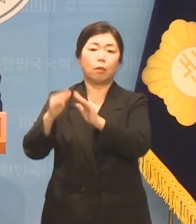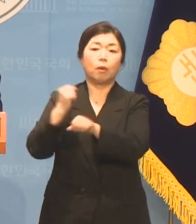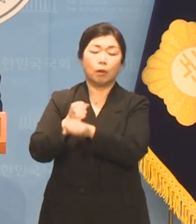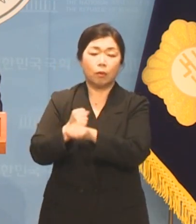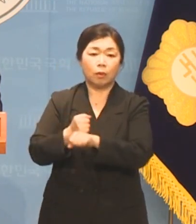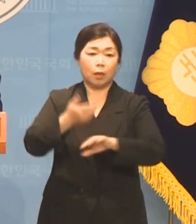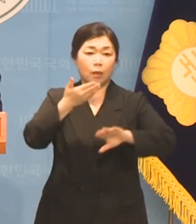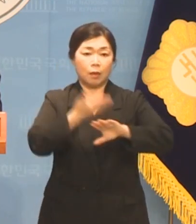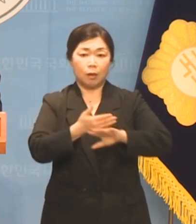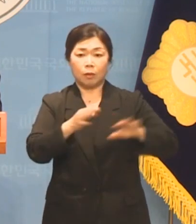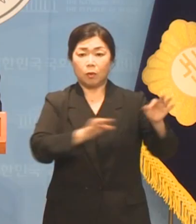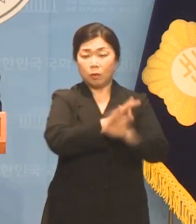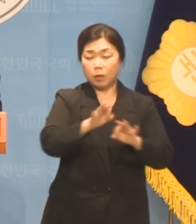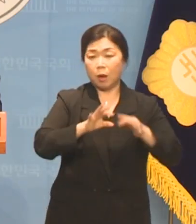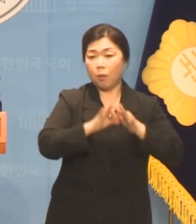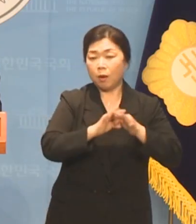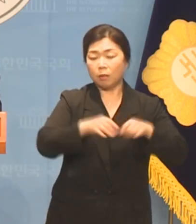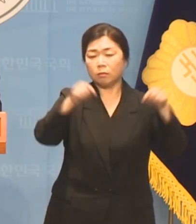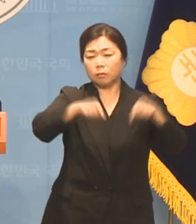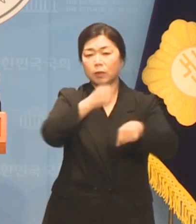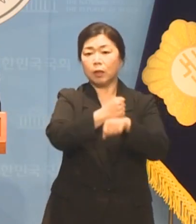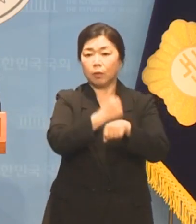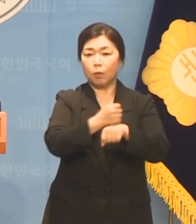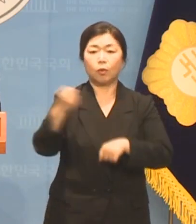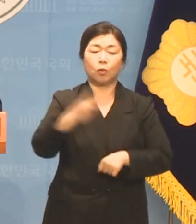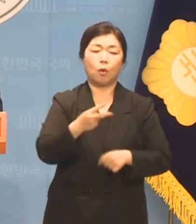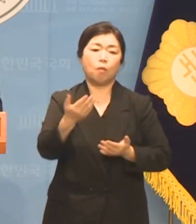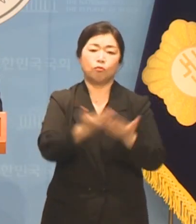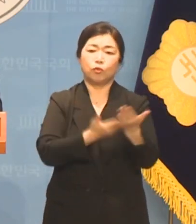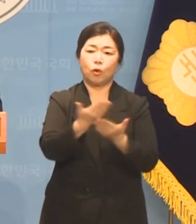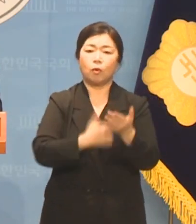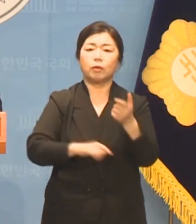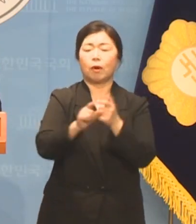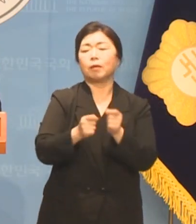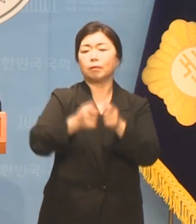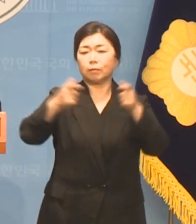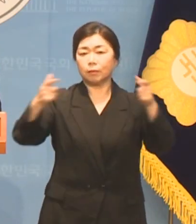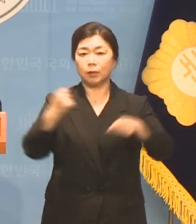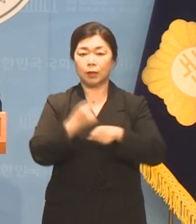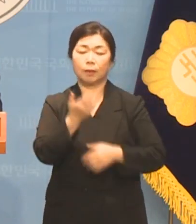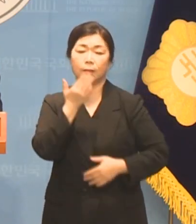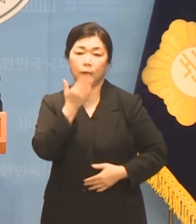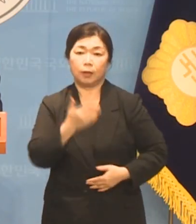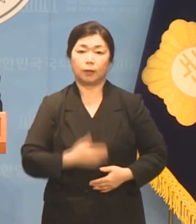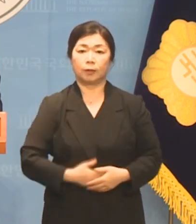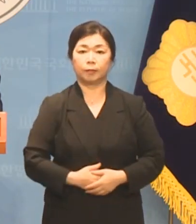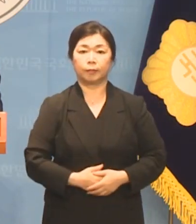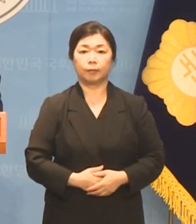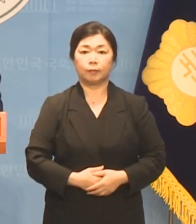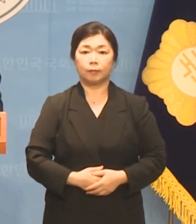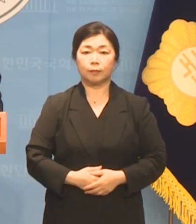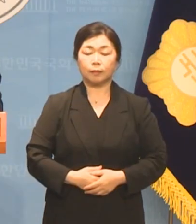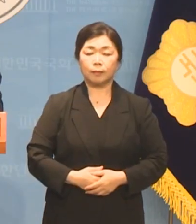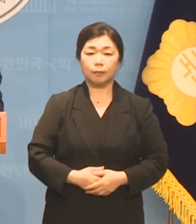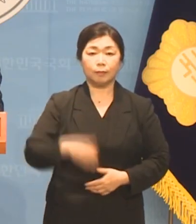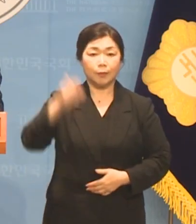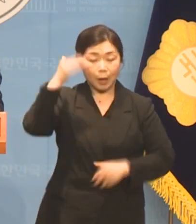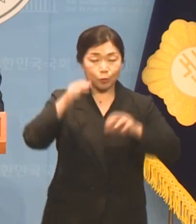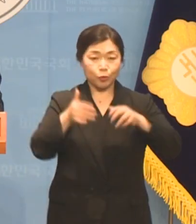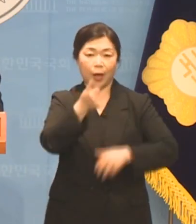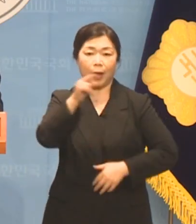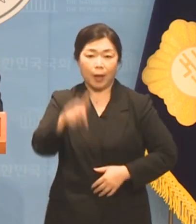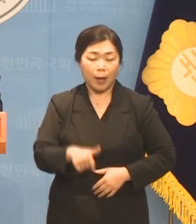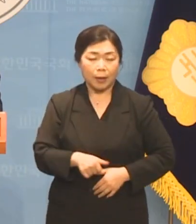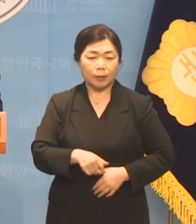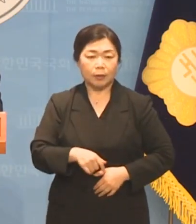아니라 무역 협력의 시너지를 창출해 내겠습니다. 우리의 핵 잠재력에 대한 어떤